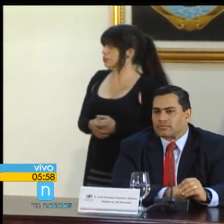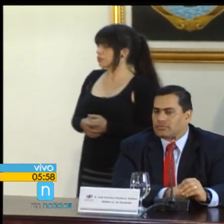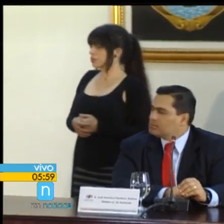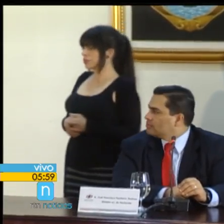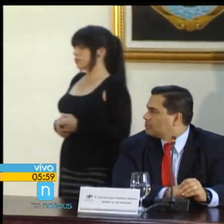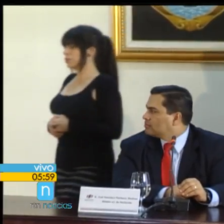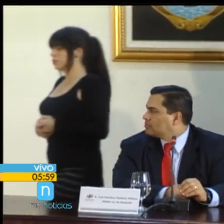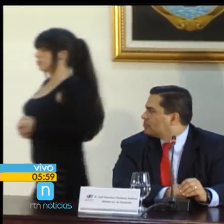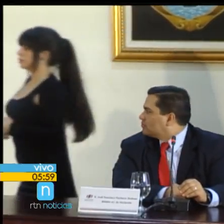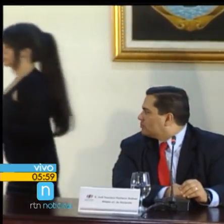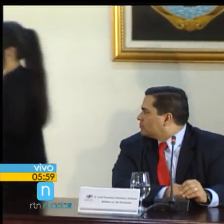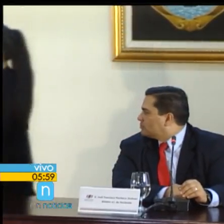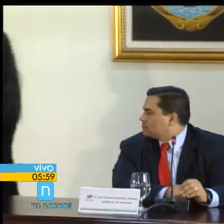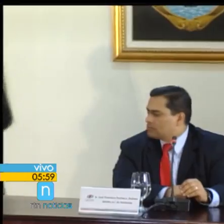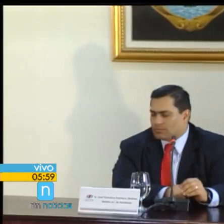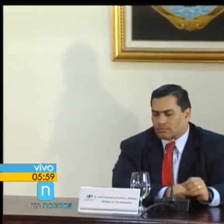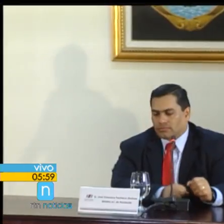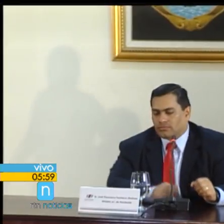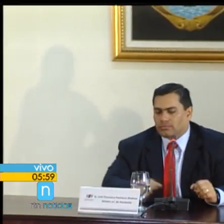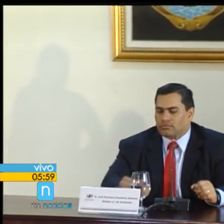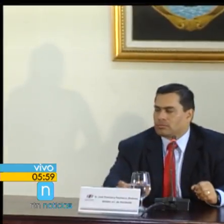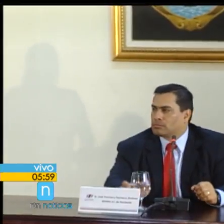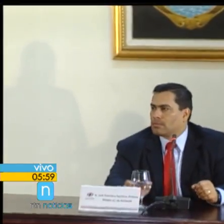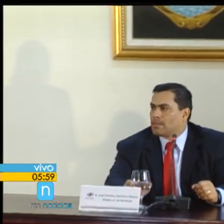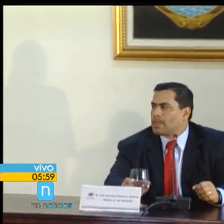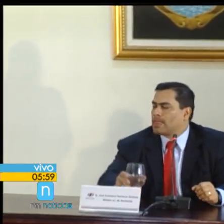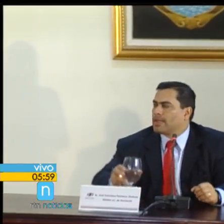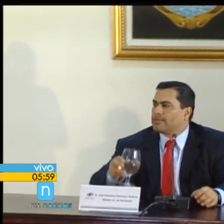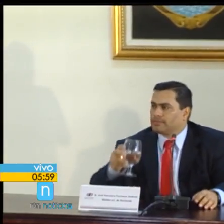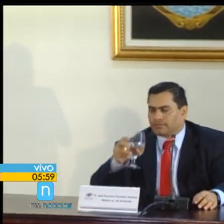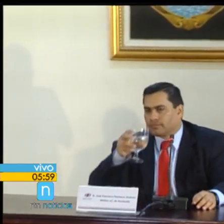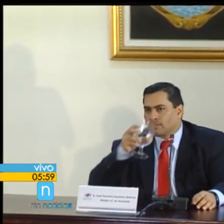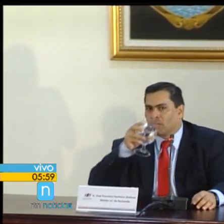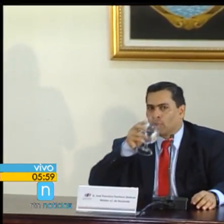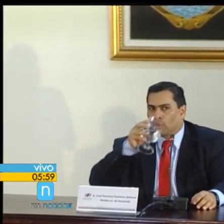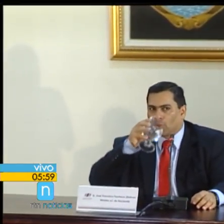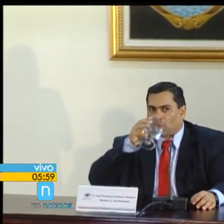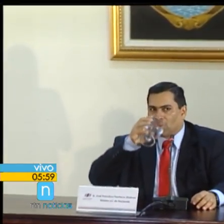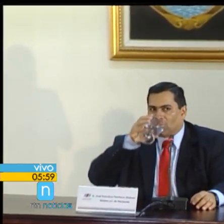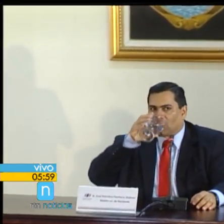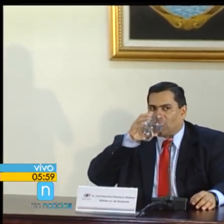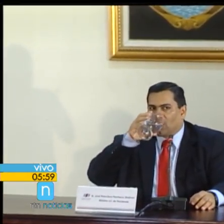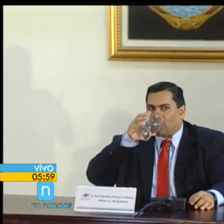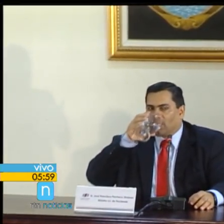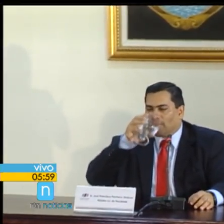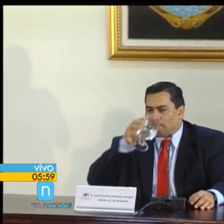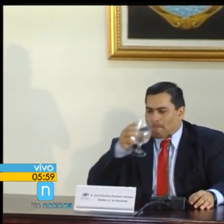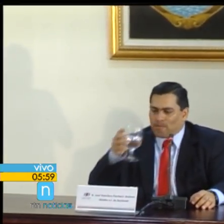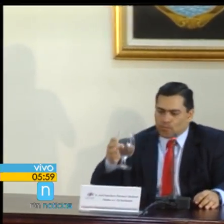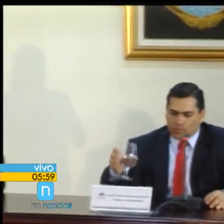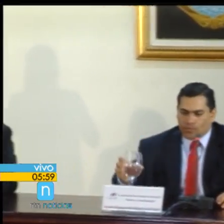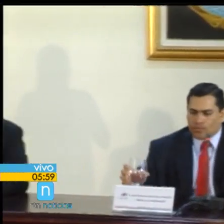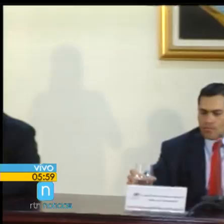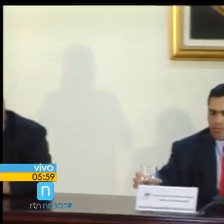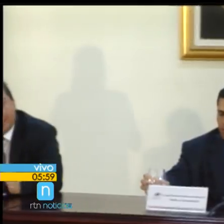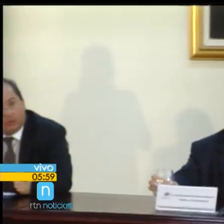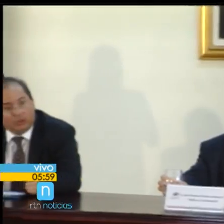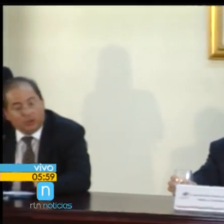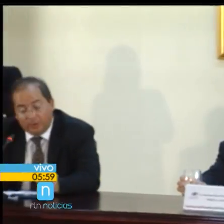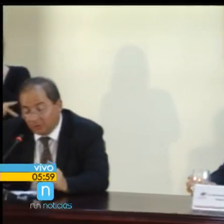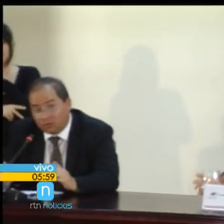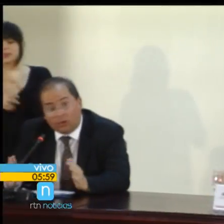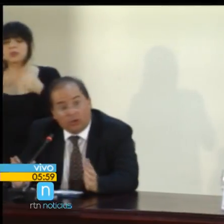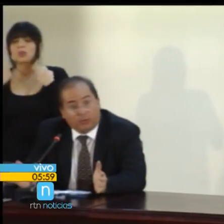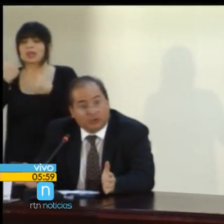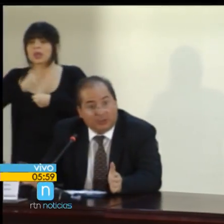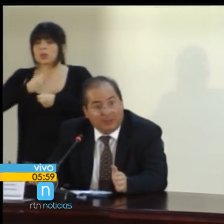Sí, no, yo lo que tendría que responder es que en primer lugar impera aquí la separación entre los poderes de la República. El